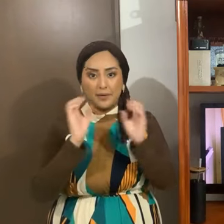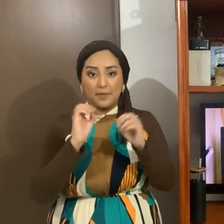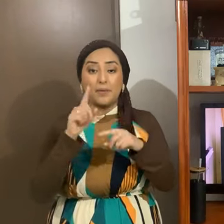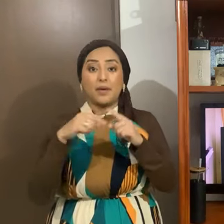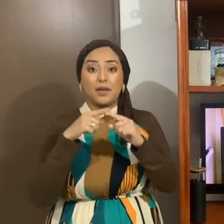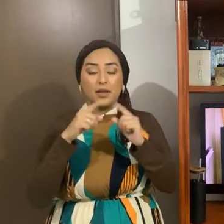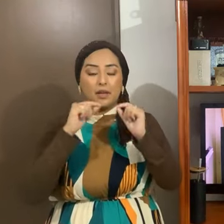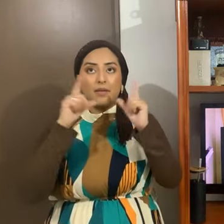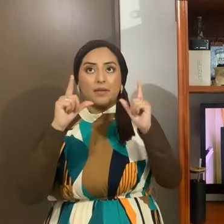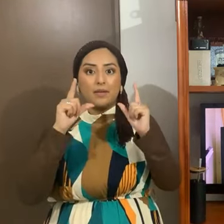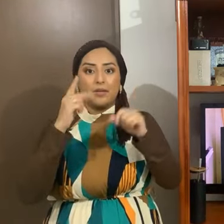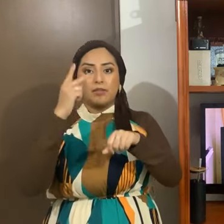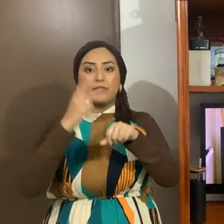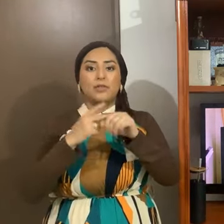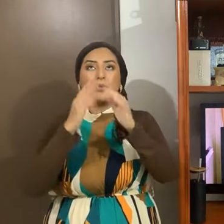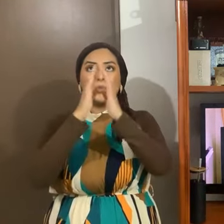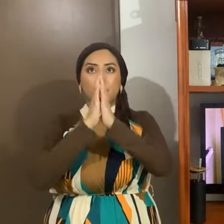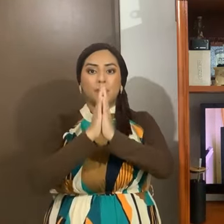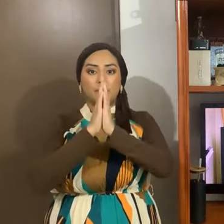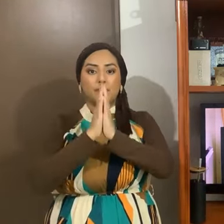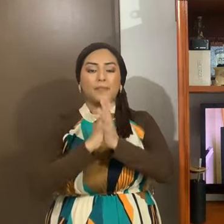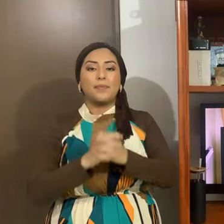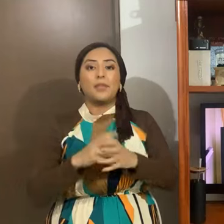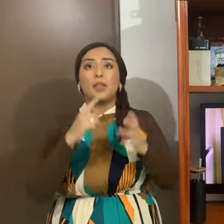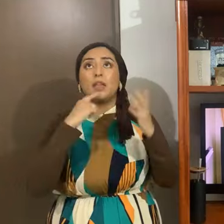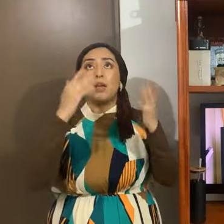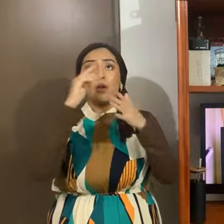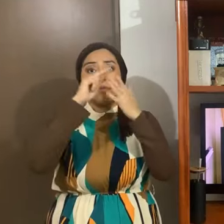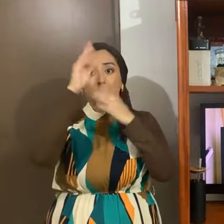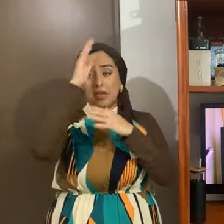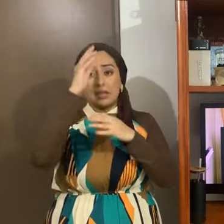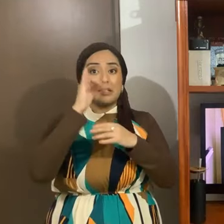al despertar, orar el doble. Abacados, no